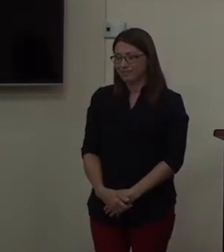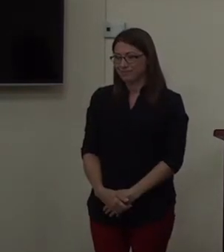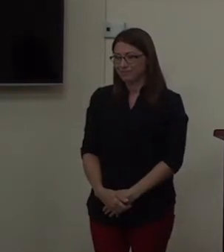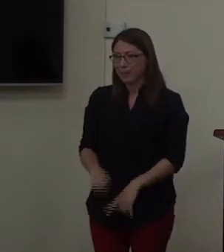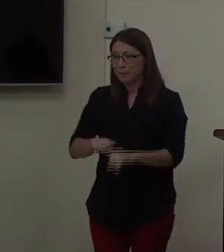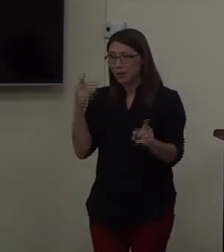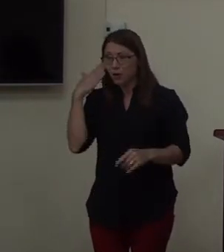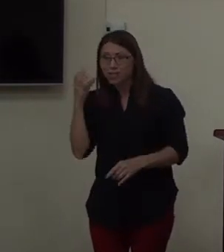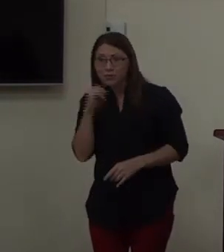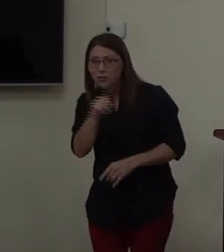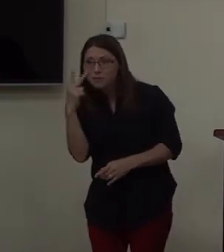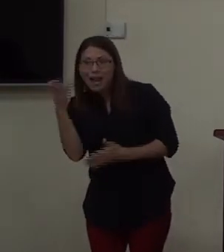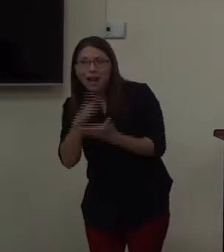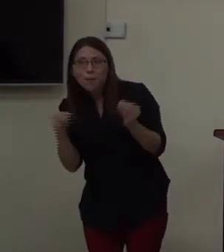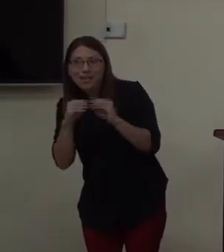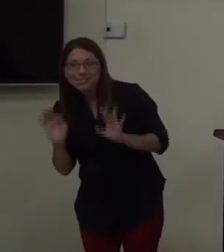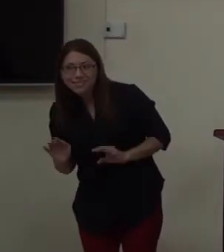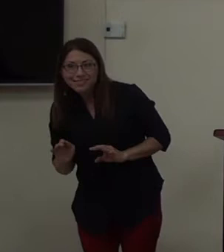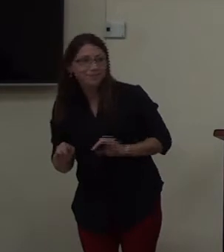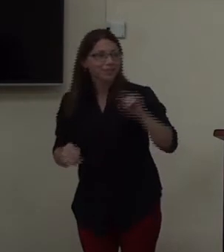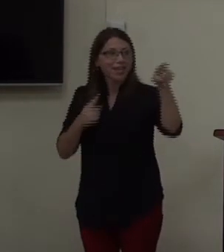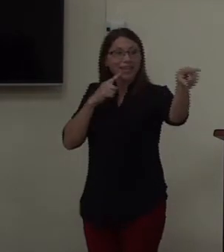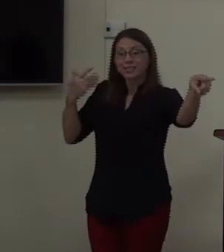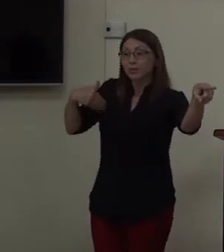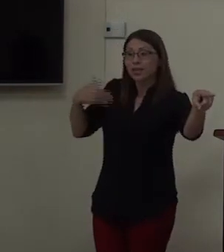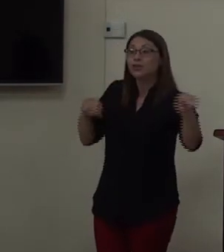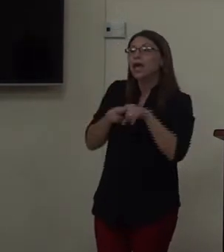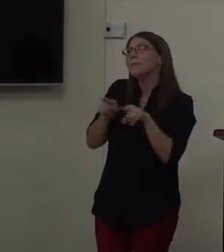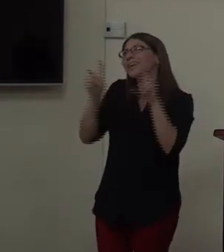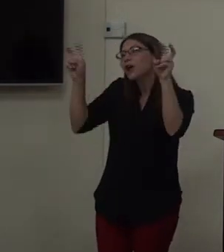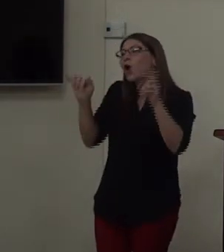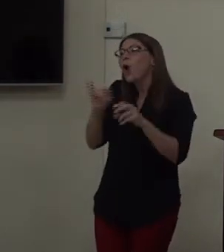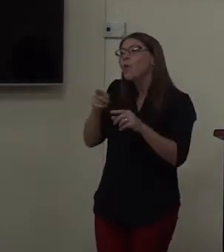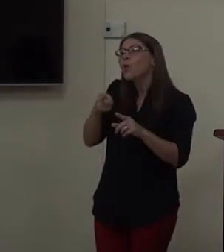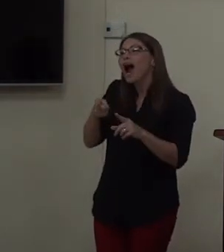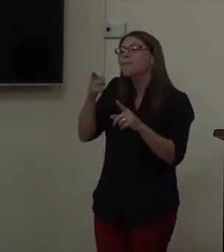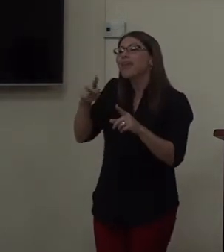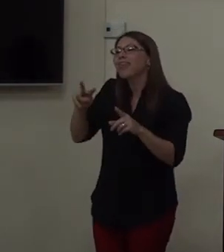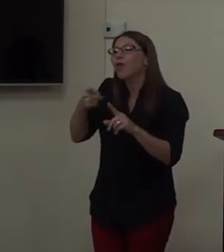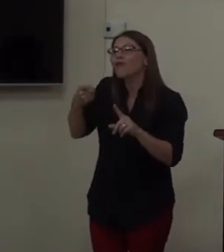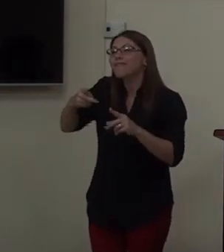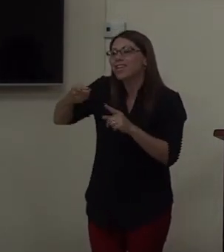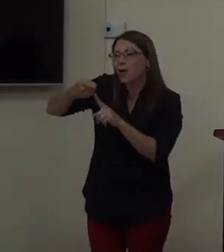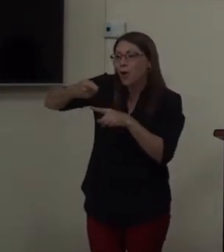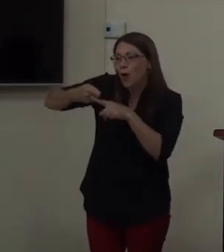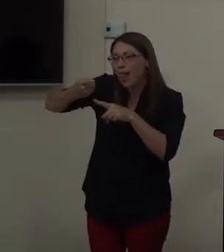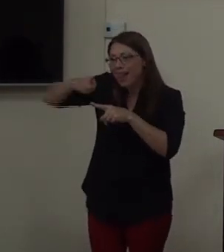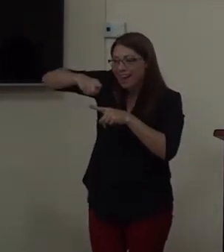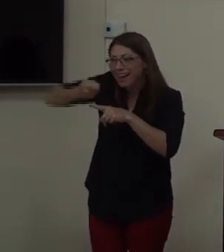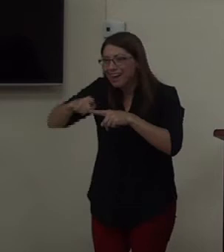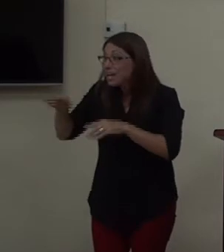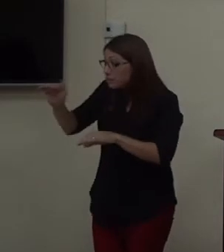Pero no sé si ven algo más. Es que además es como un arma de doble filo, porque es recordarle a quien no sabía que existen,